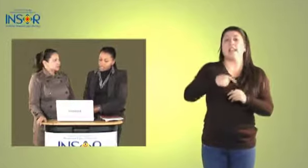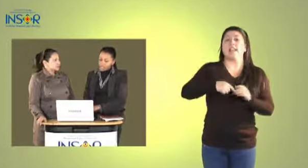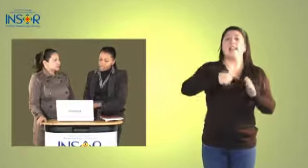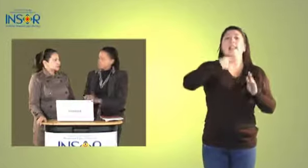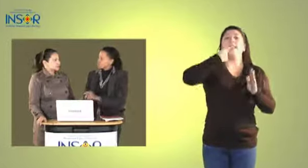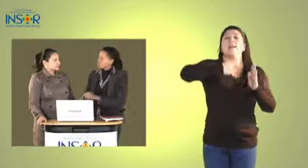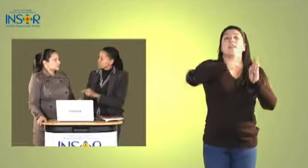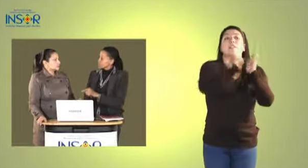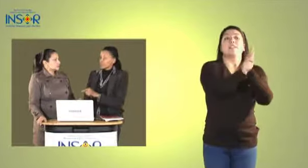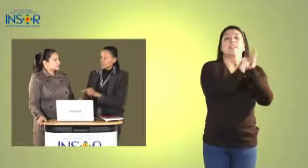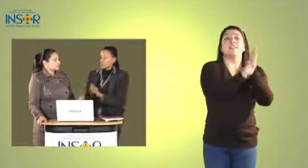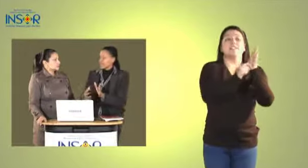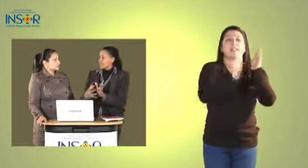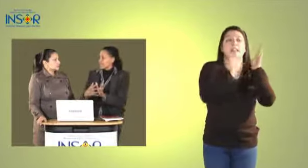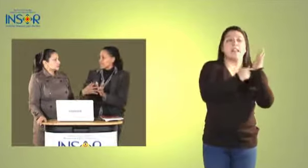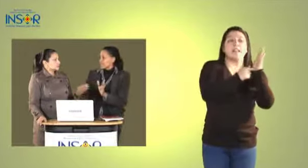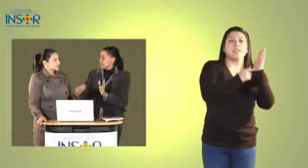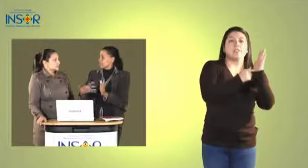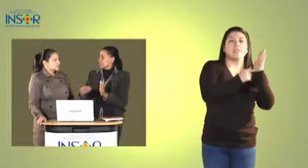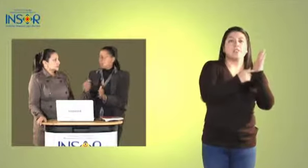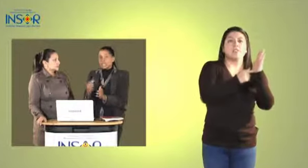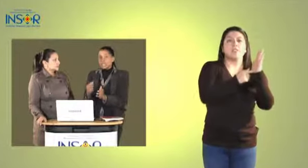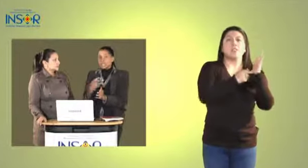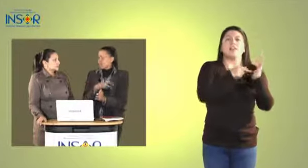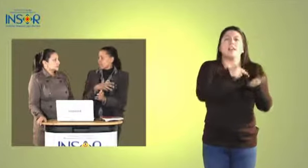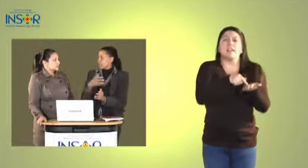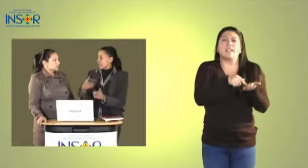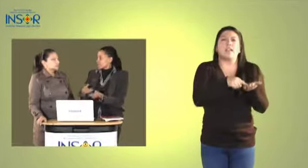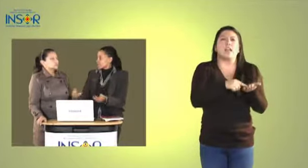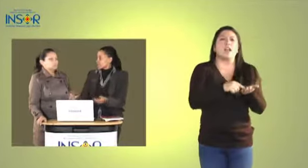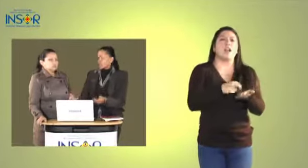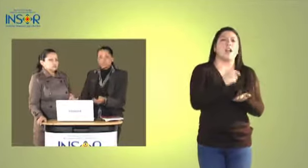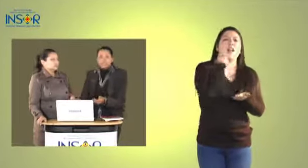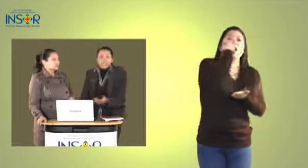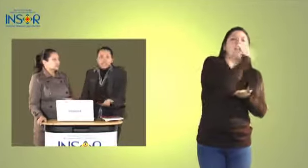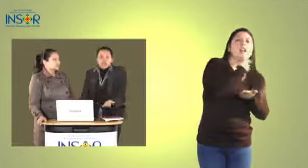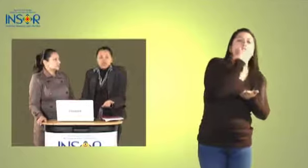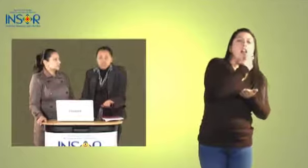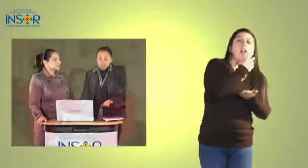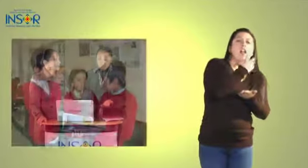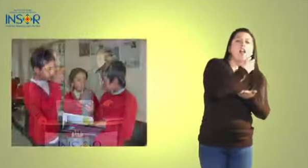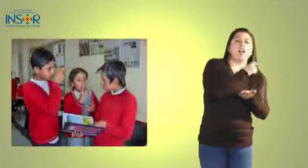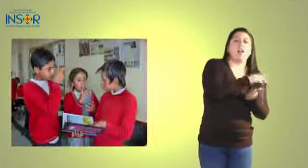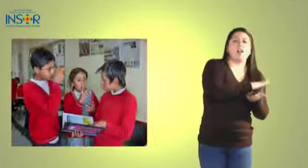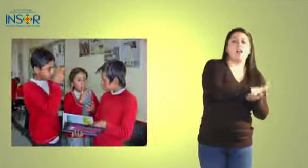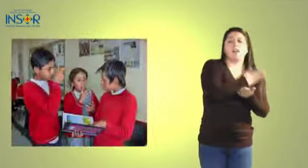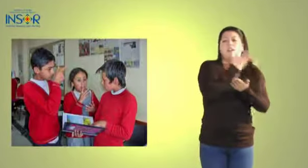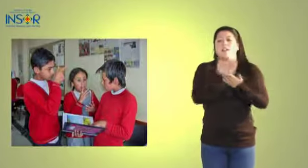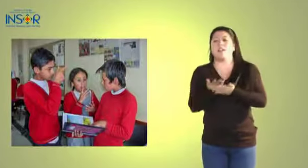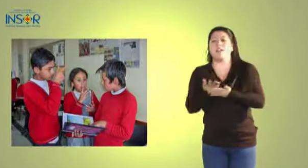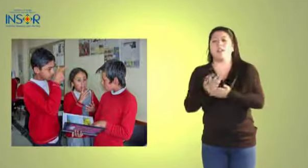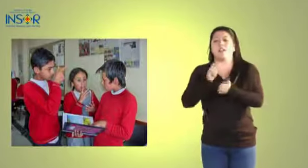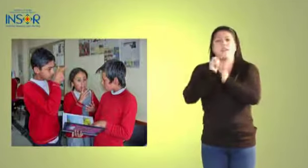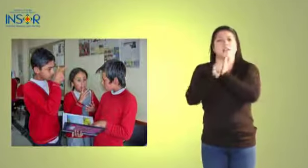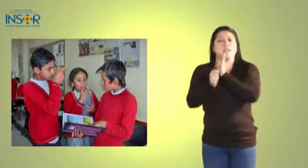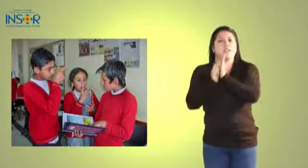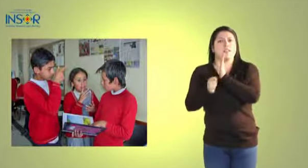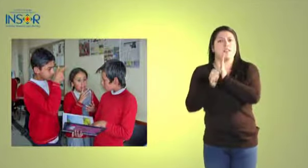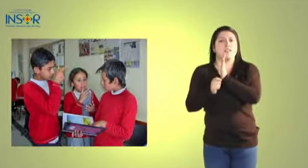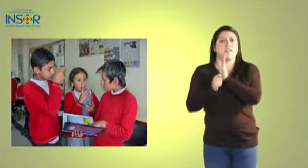tener en cuenta que esto es muy diferente a pasar lo oral a lo escrito. O sea, es totalmente diferente a la oralidad, no